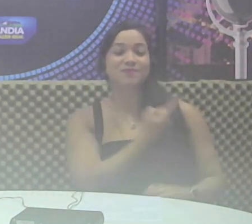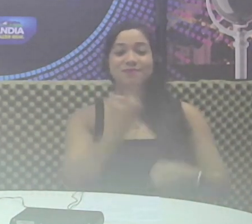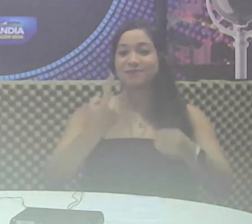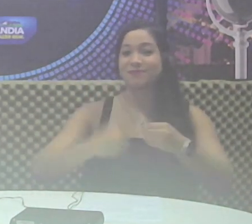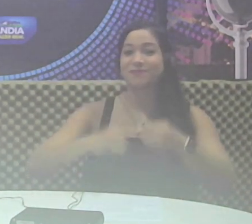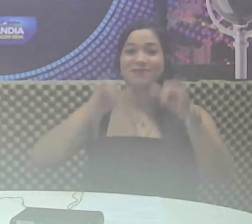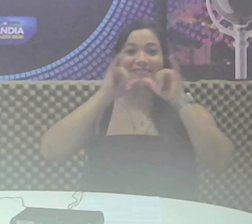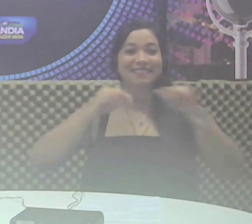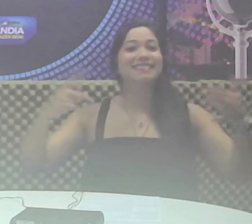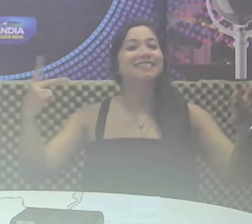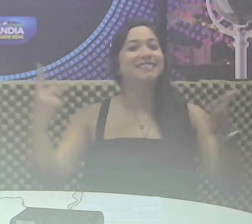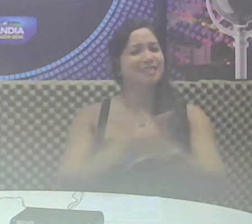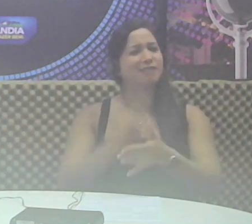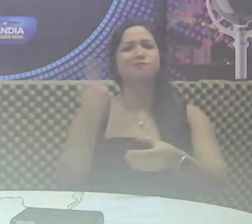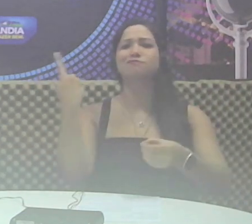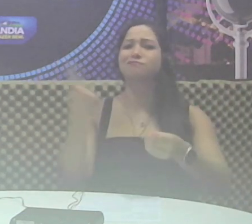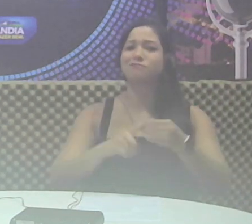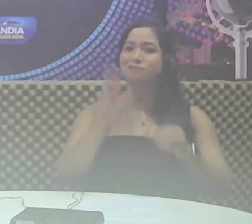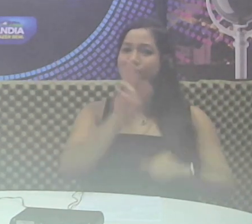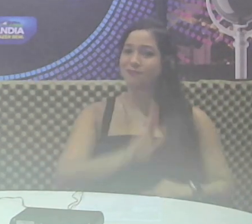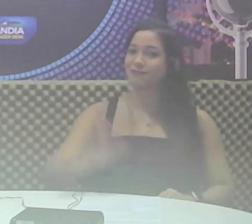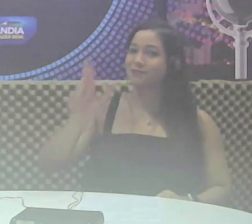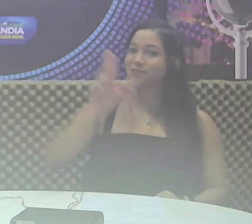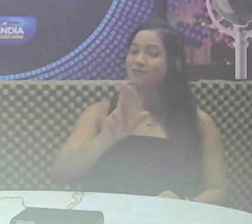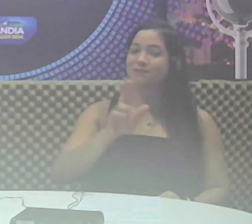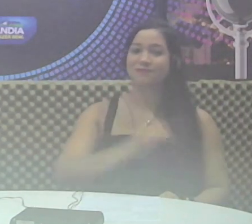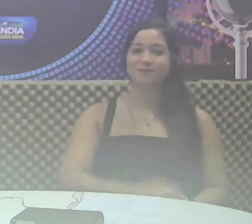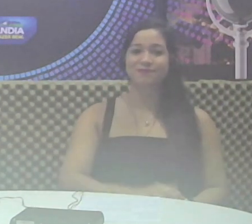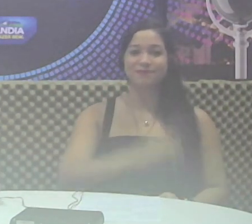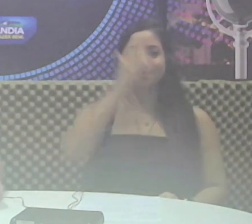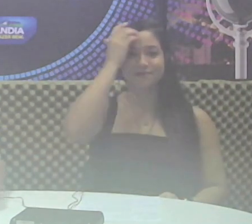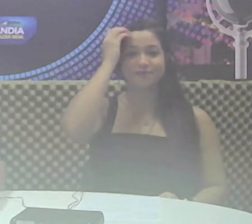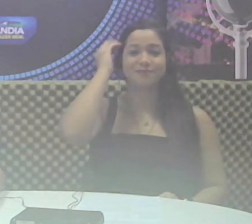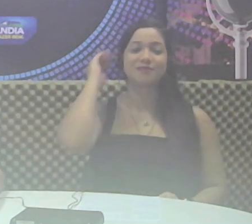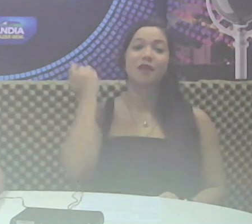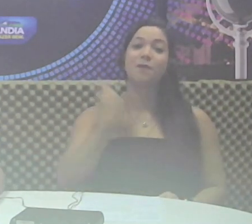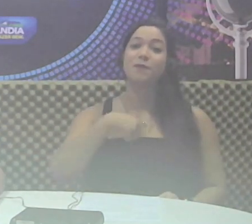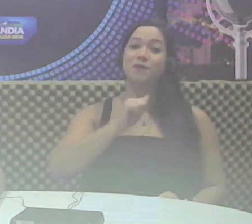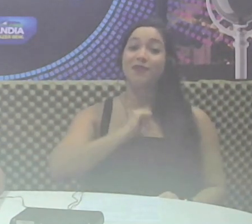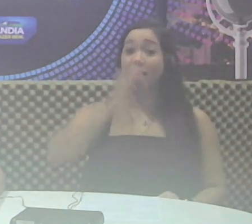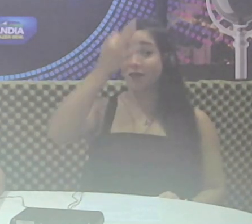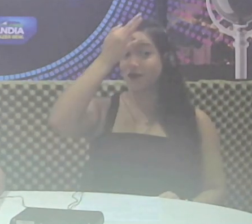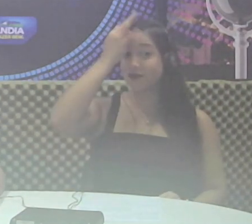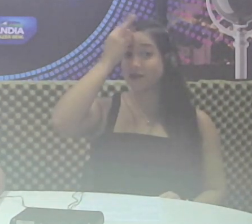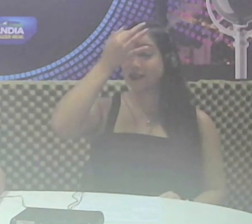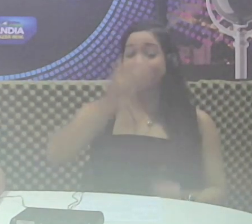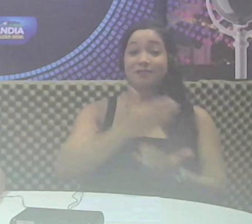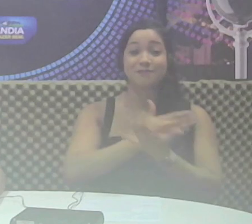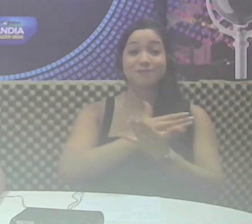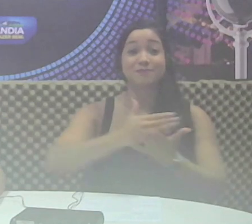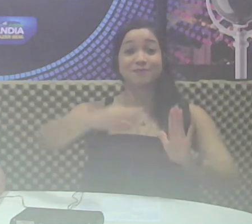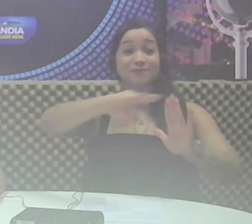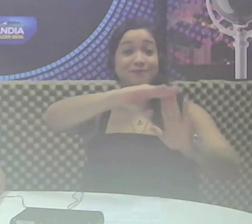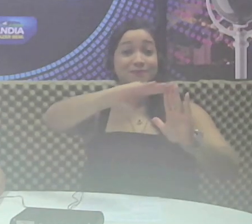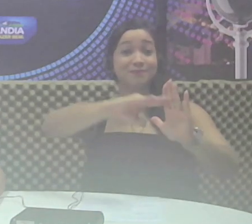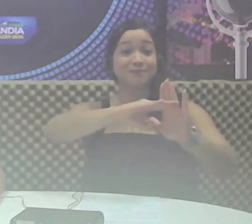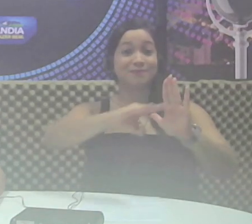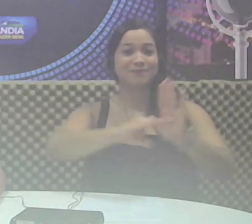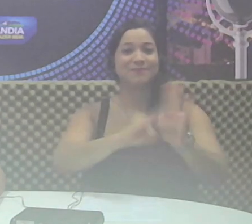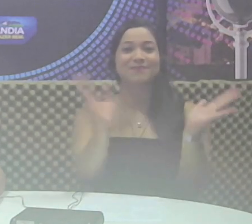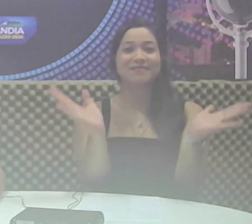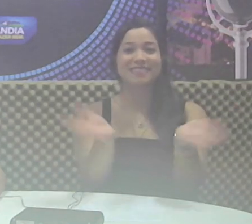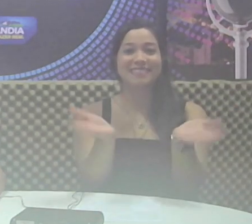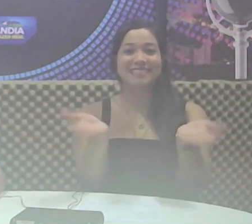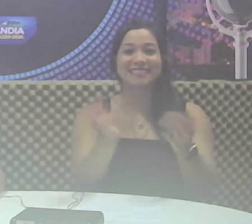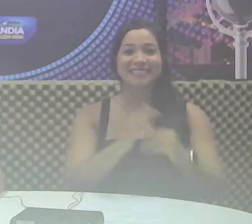com um boletim de notícias sobre o que de fato acontece em Uberlândia. Eu sou Fernando Natalio e começamos com os destaques